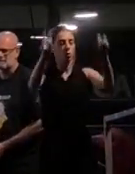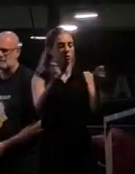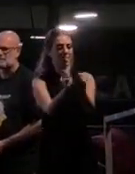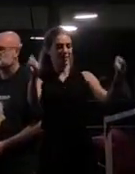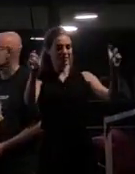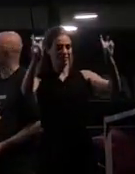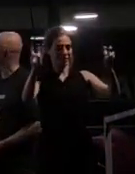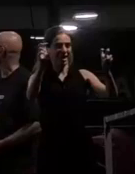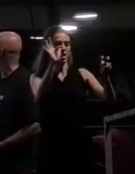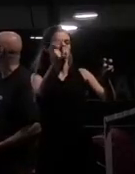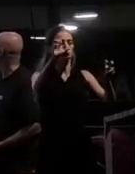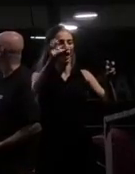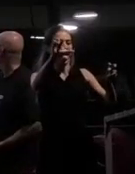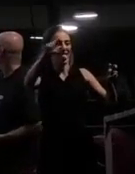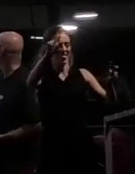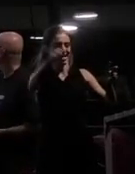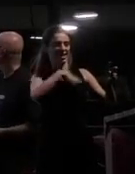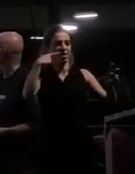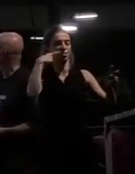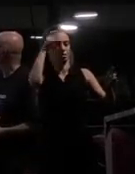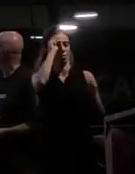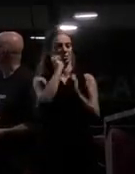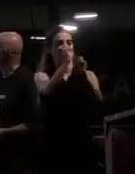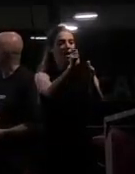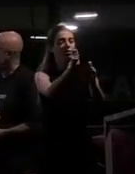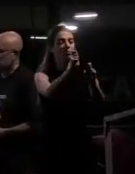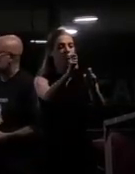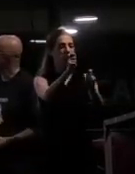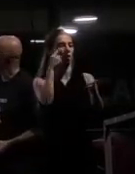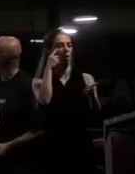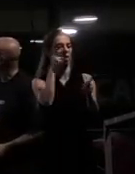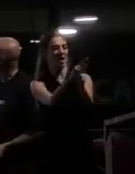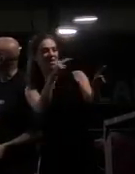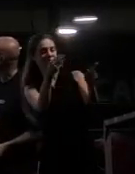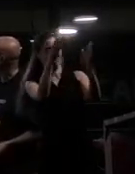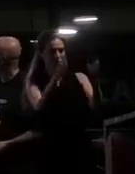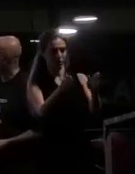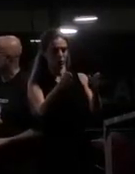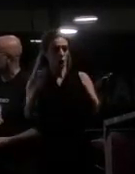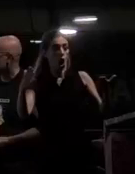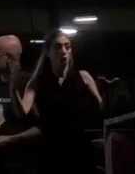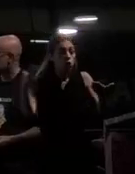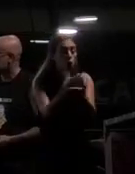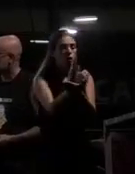cambrilenca, un nom que podia reflectir-ho perfectament. Tota